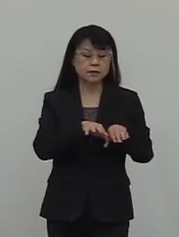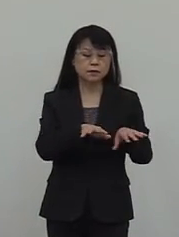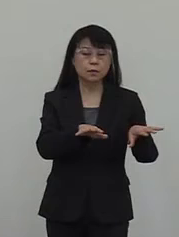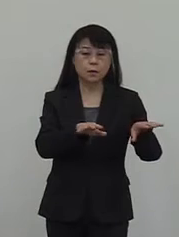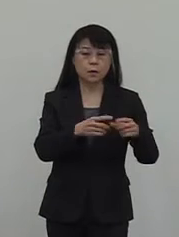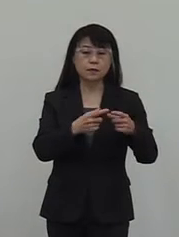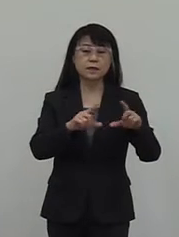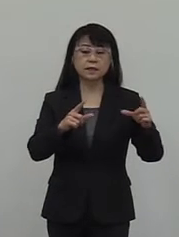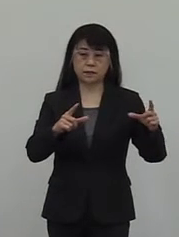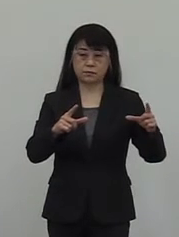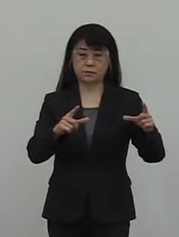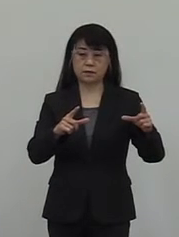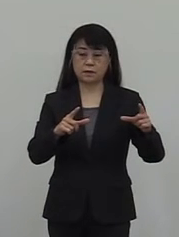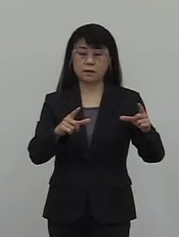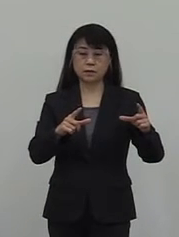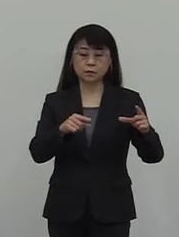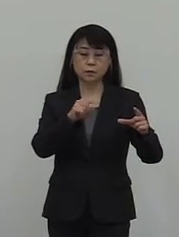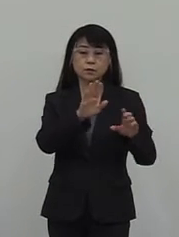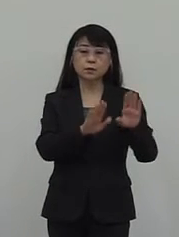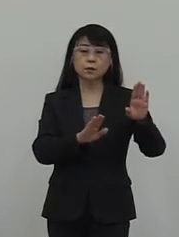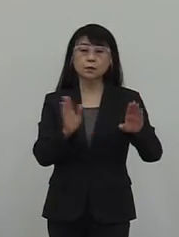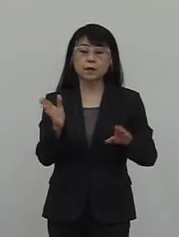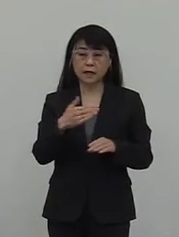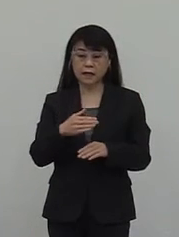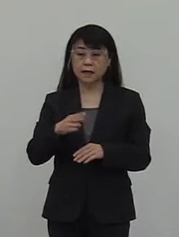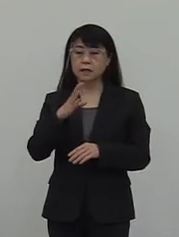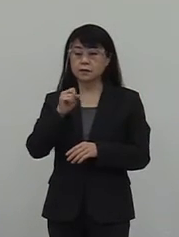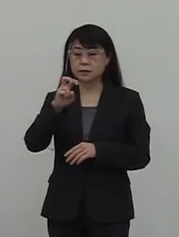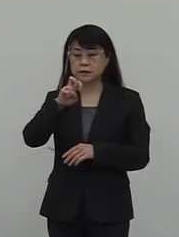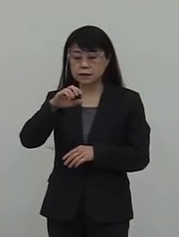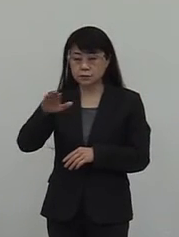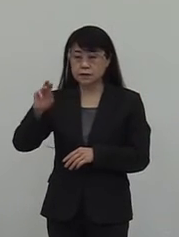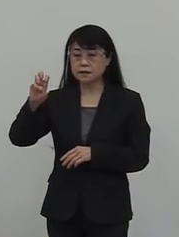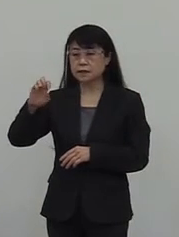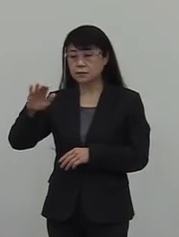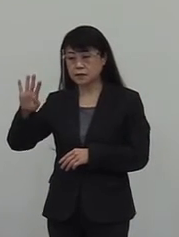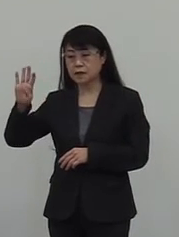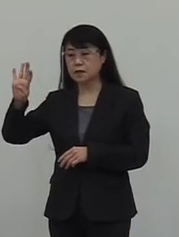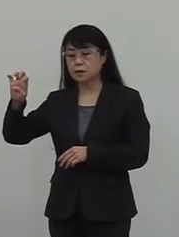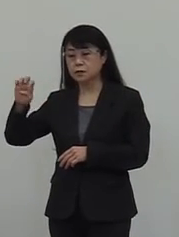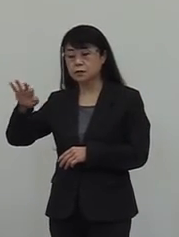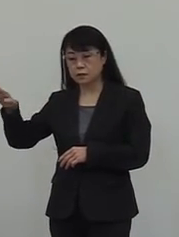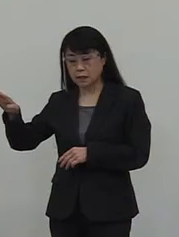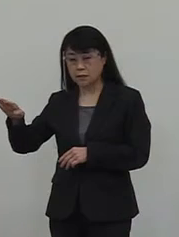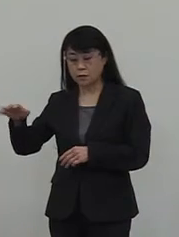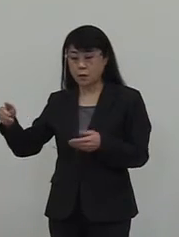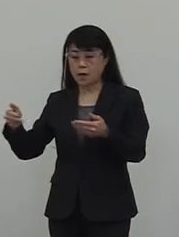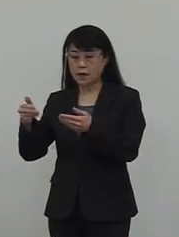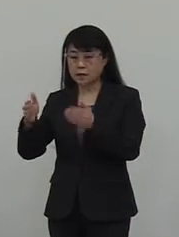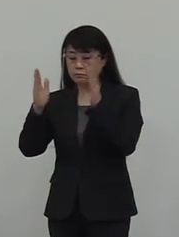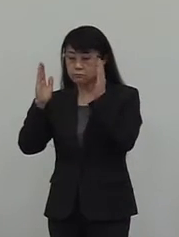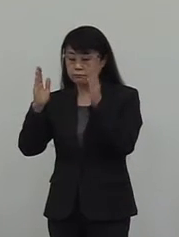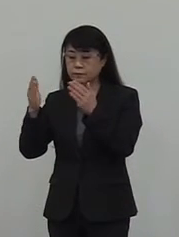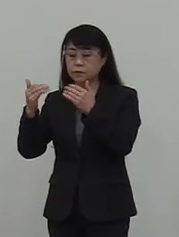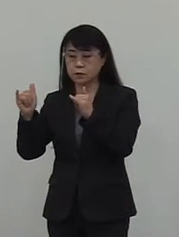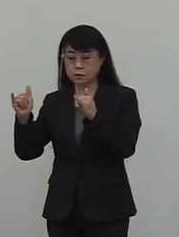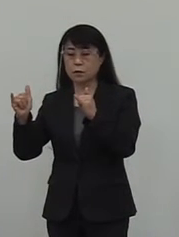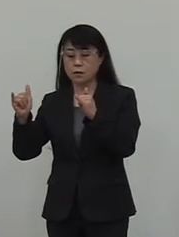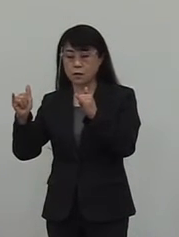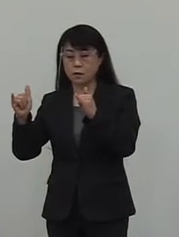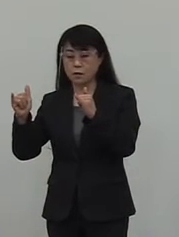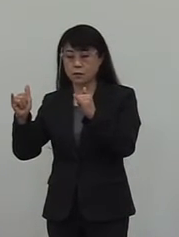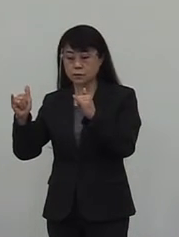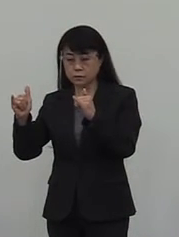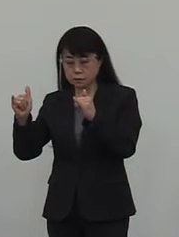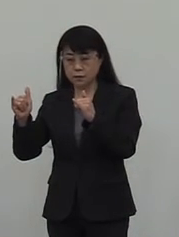から、20代、30代、40代あたりのですね、働き盛りの方々の家庭への持ち込みという